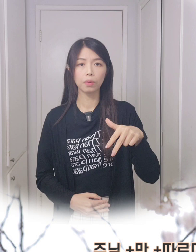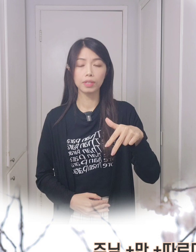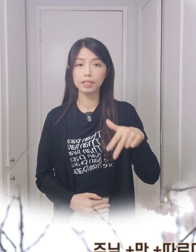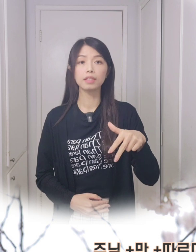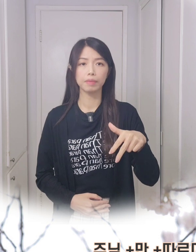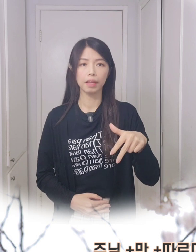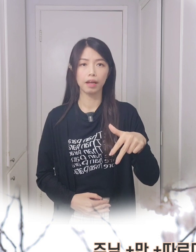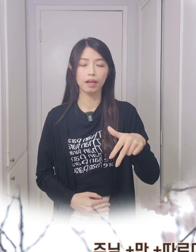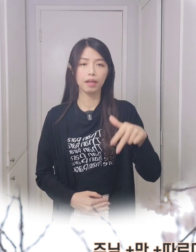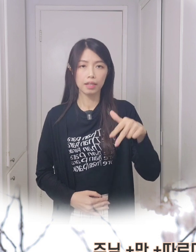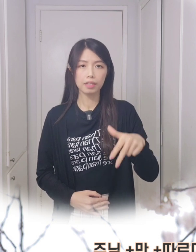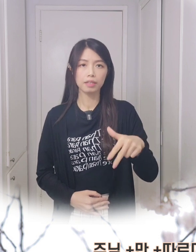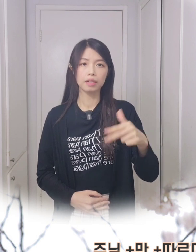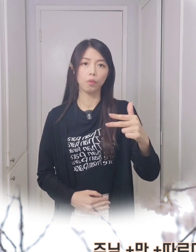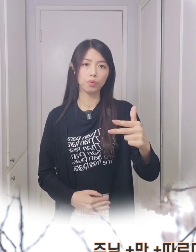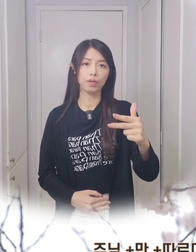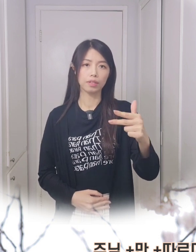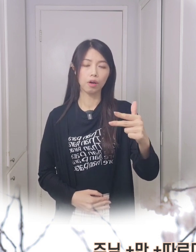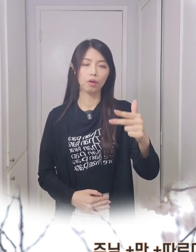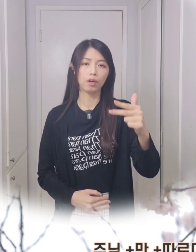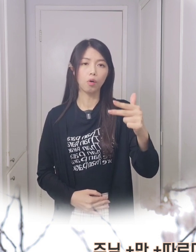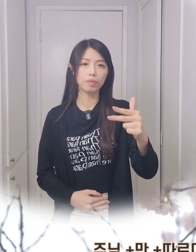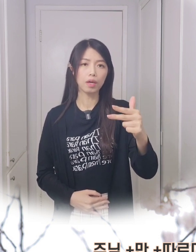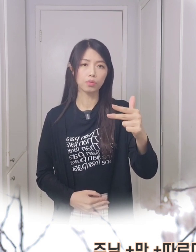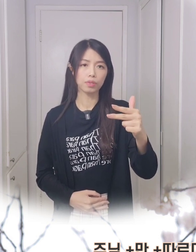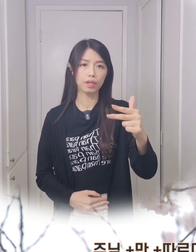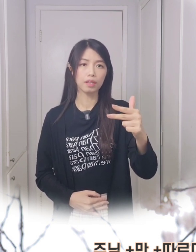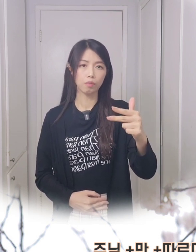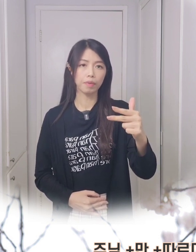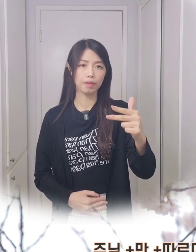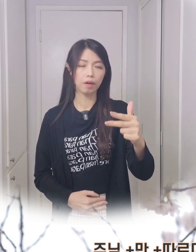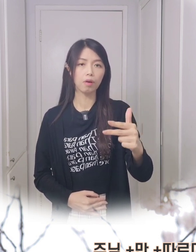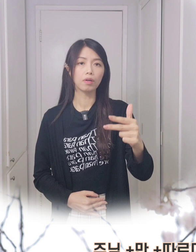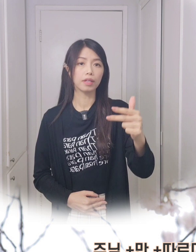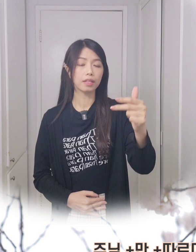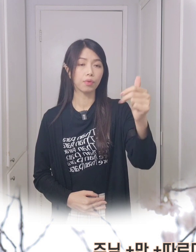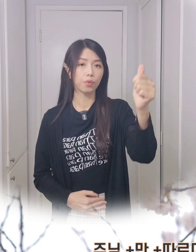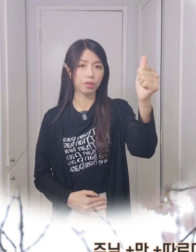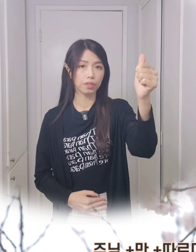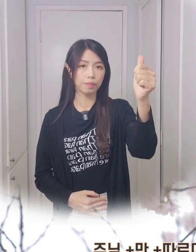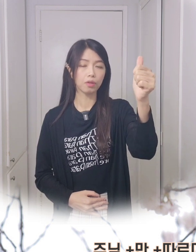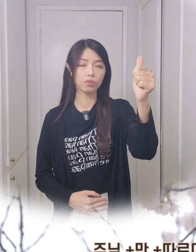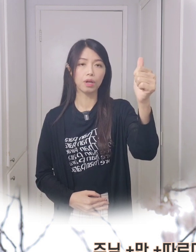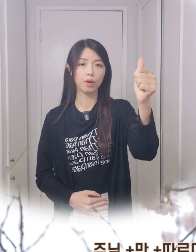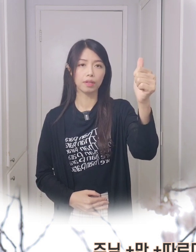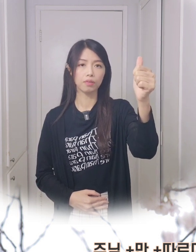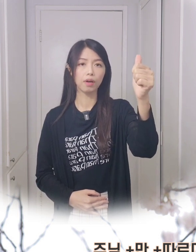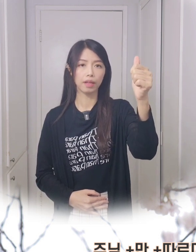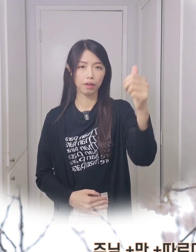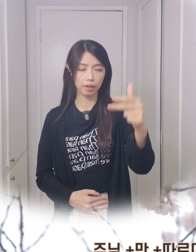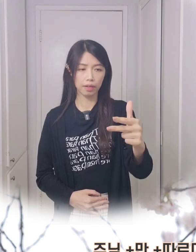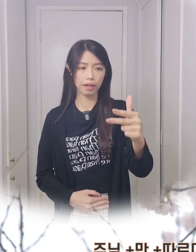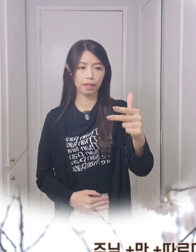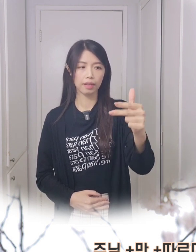지읒입니다. 이 지읒을 옆으로 하셔서 검지하고 중지를 접으면서 살짝 위로 올려주시면 주라고 한 뜻의